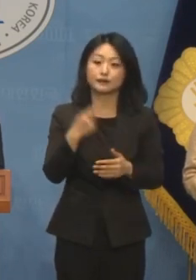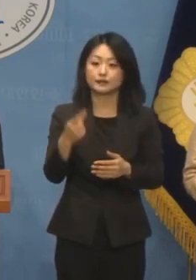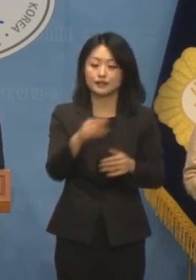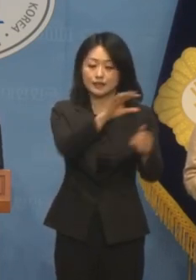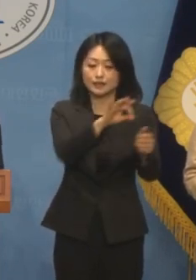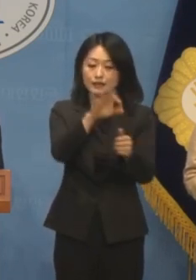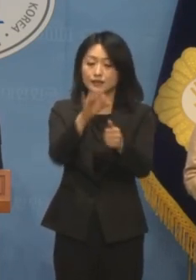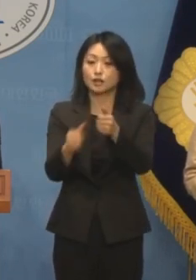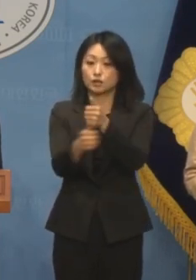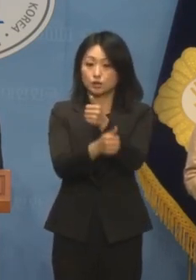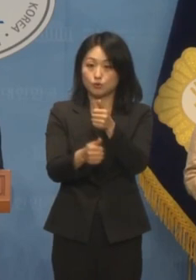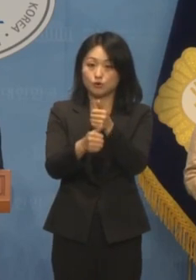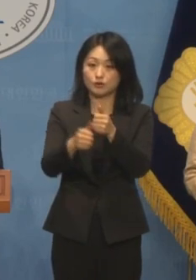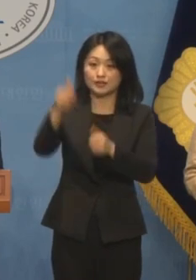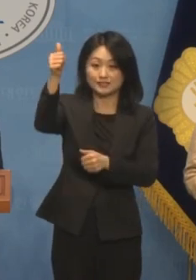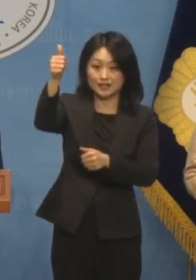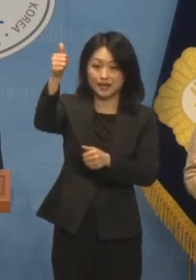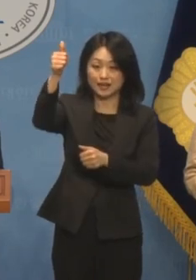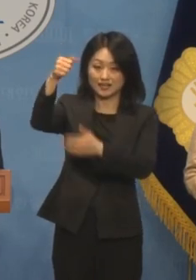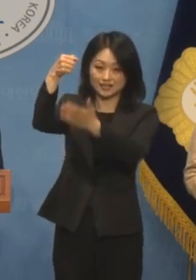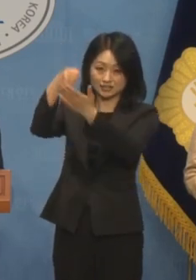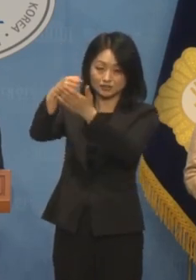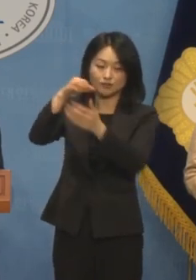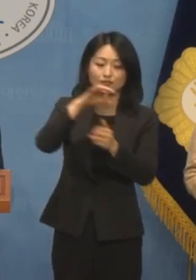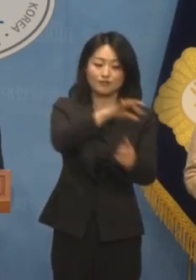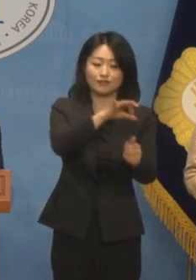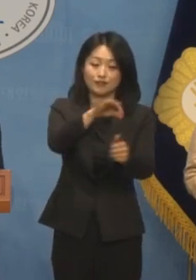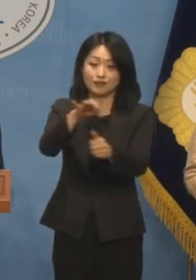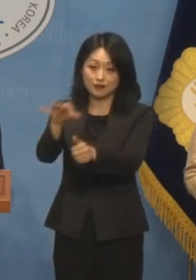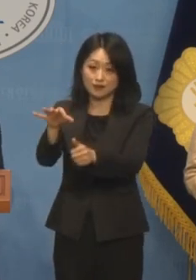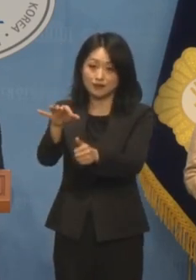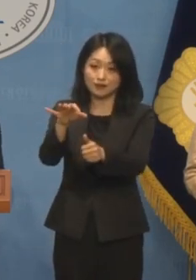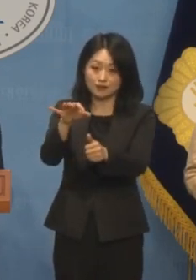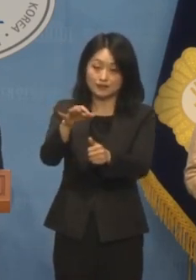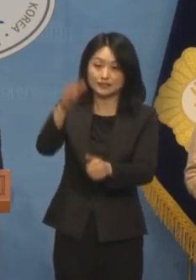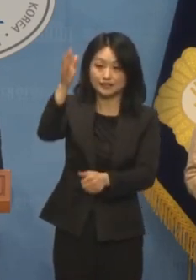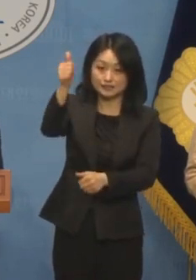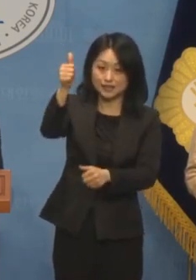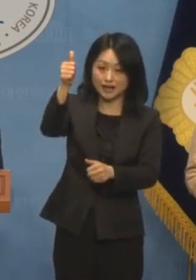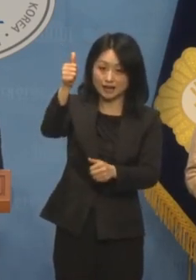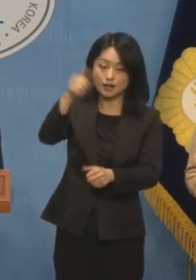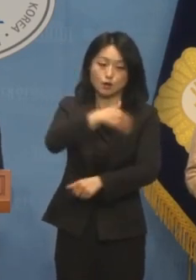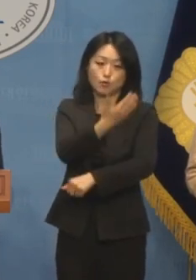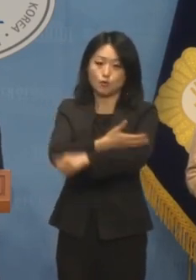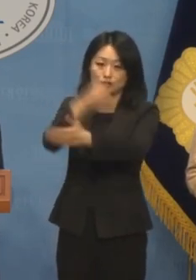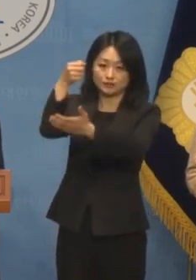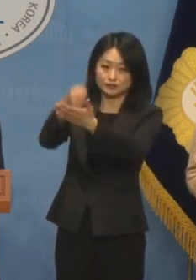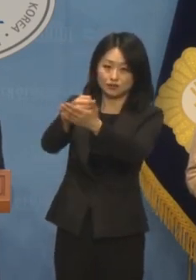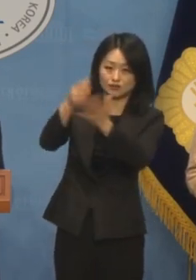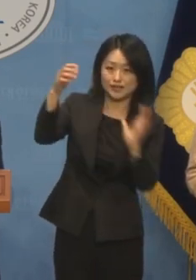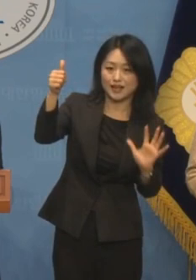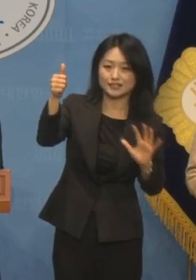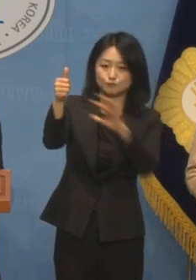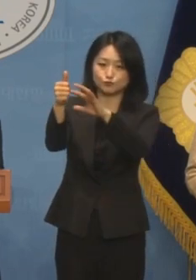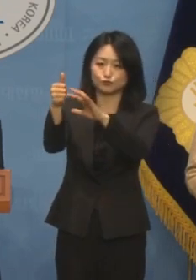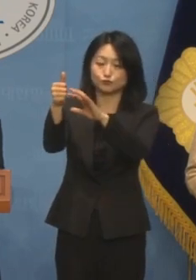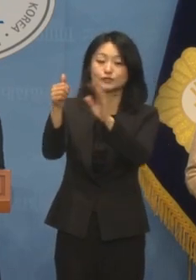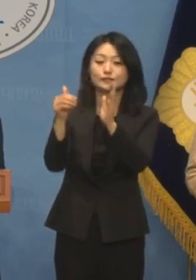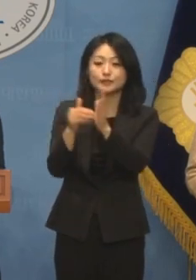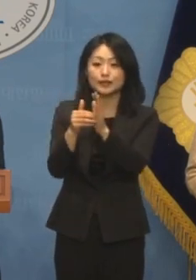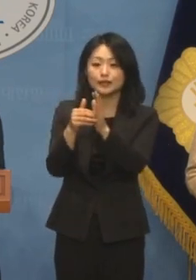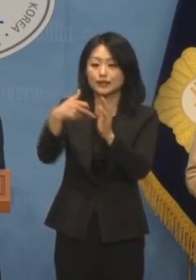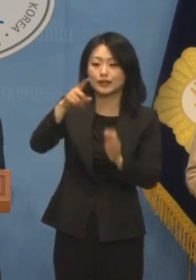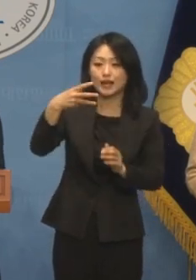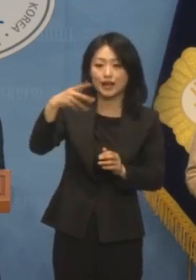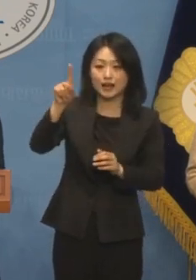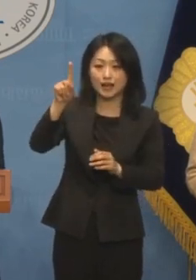인사위원회는 대표가 지정하는 인물로 구성하는 등 의사결정 권한을 대표 한 명에게 집중하고 있습니다. 카라의 사유화는